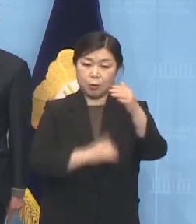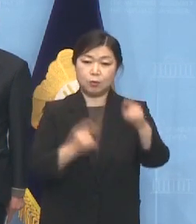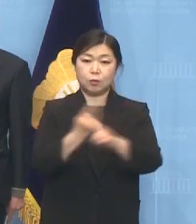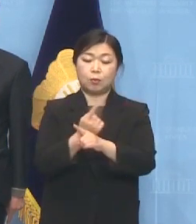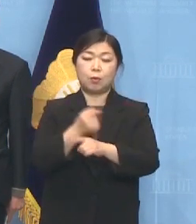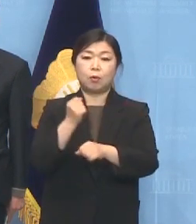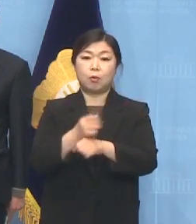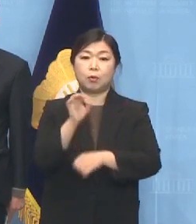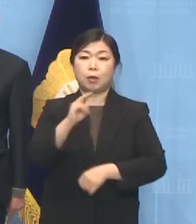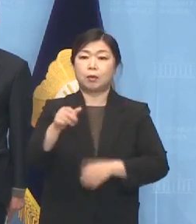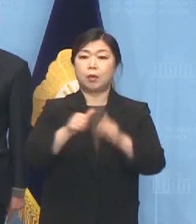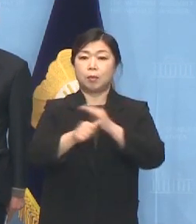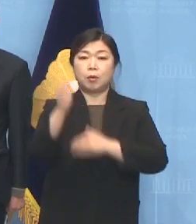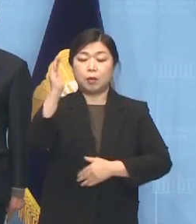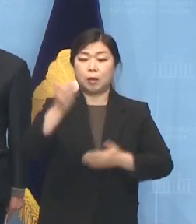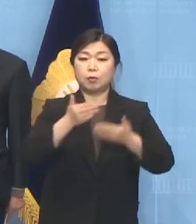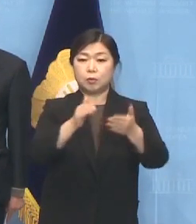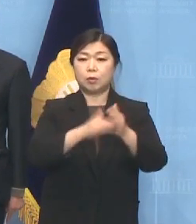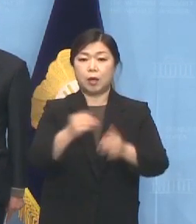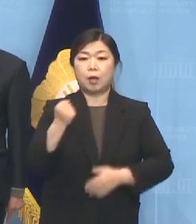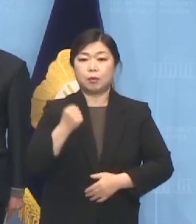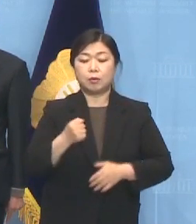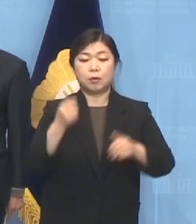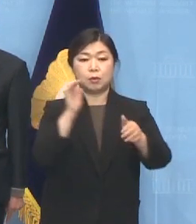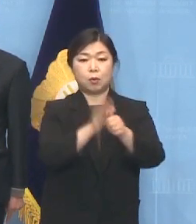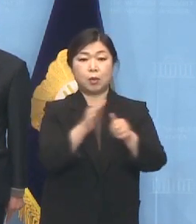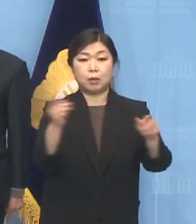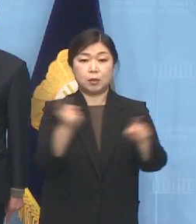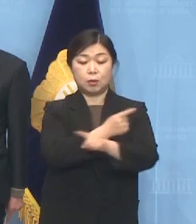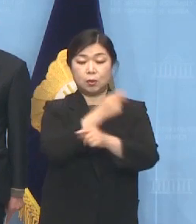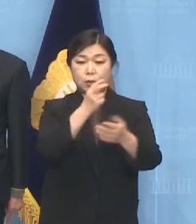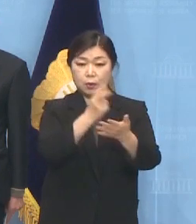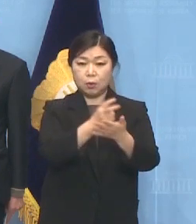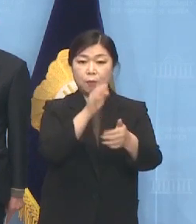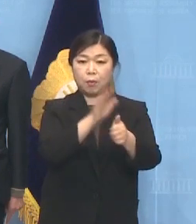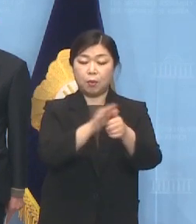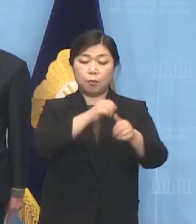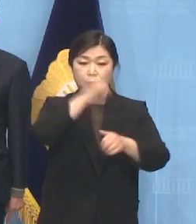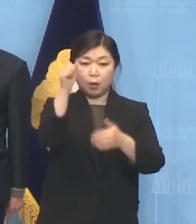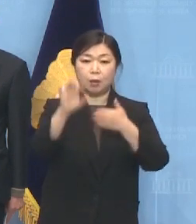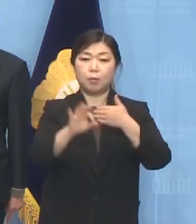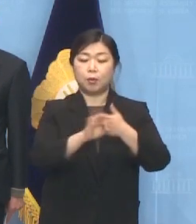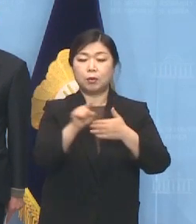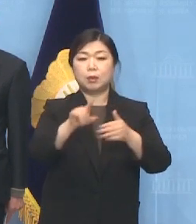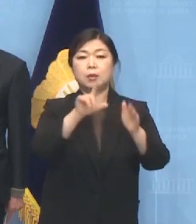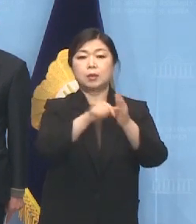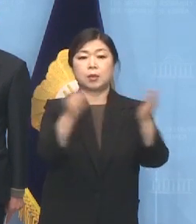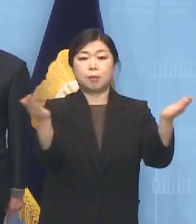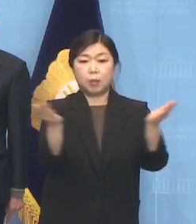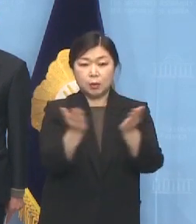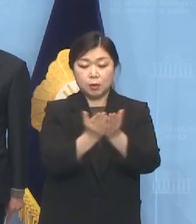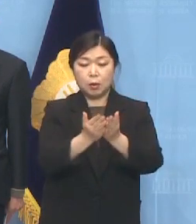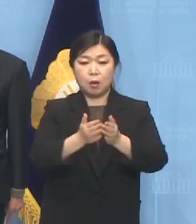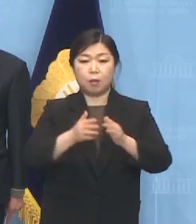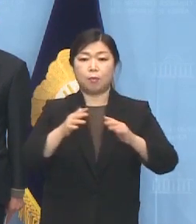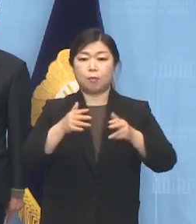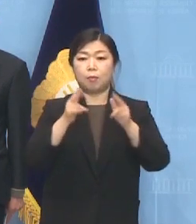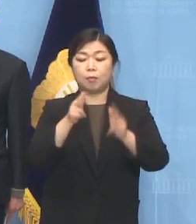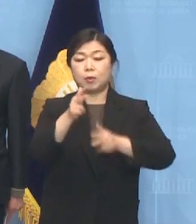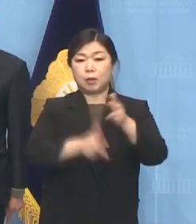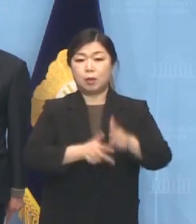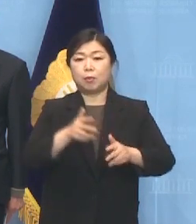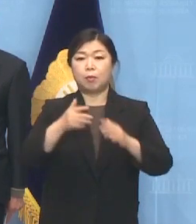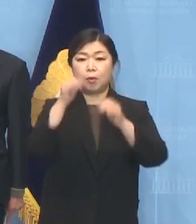양이온 양 의원이 대표발의한 에너지 저랑 지원법 등이 에 통과되면 그 시점에 맞춰서 발전 서퍼 가를